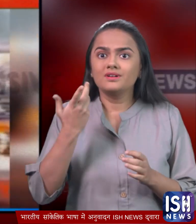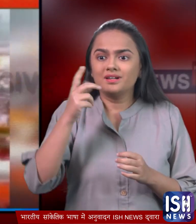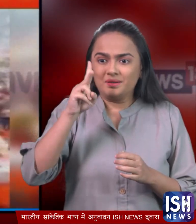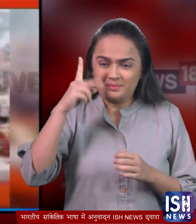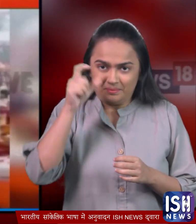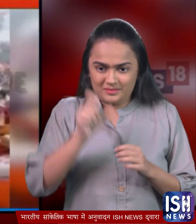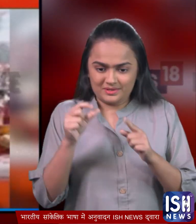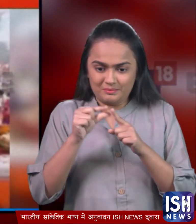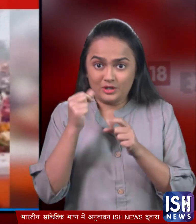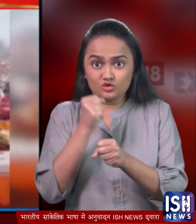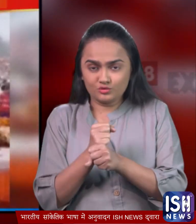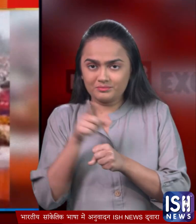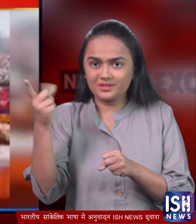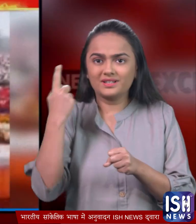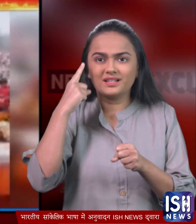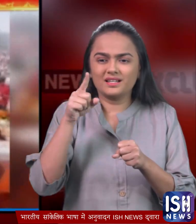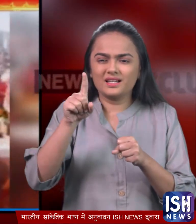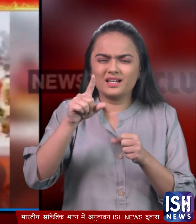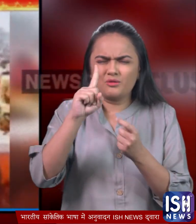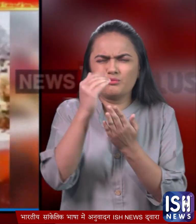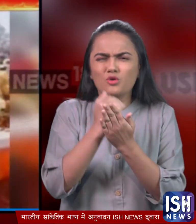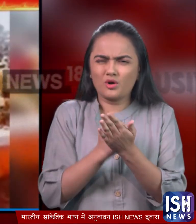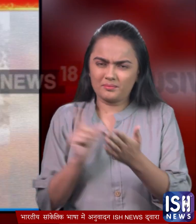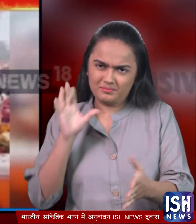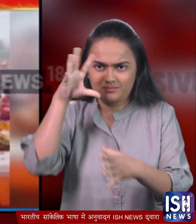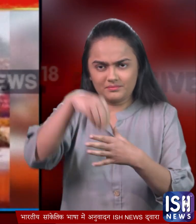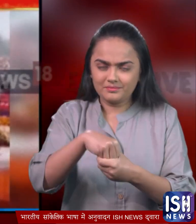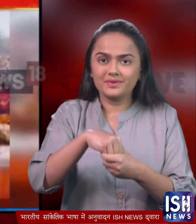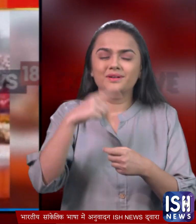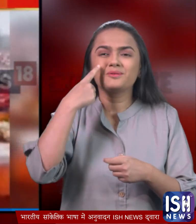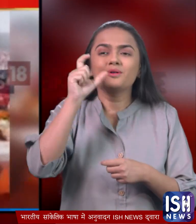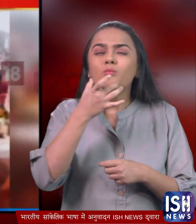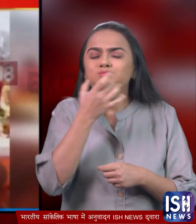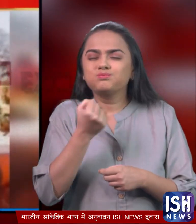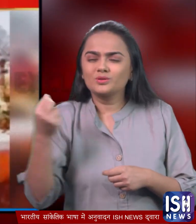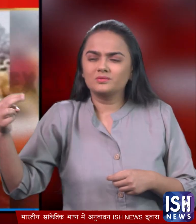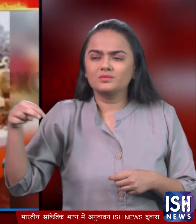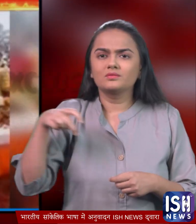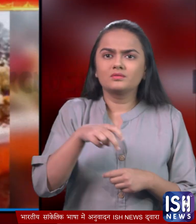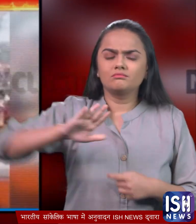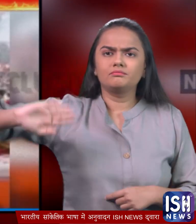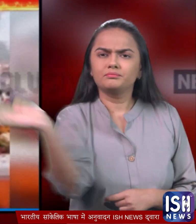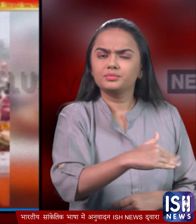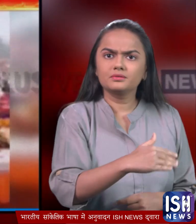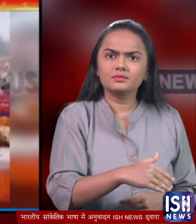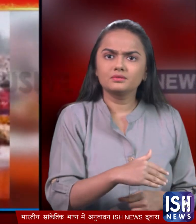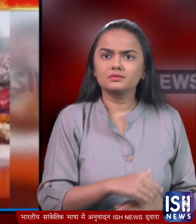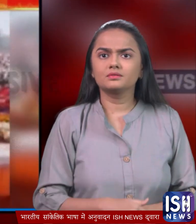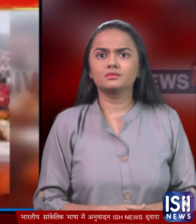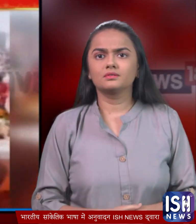जब विधायक पंकज गुप्ता उन्नाव में एक जनसभा में शामिल हुए थे। तभी मंच पर चढ़े एक बुजुर्ग ने उन्हें थप्पड़ मार दिया,